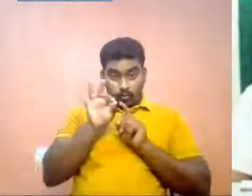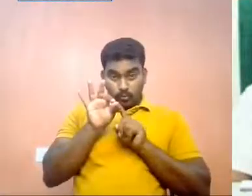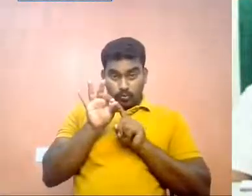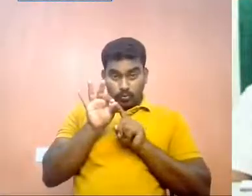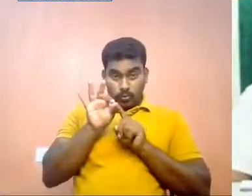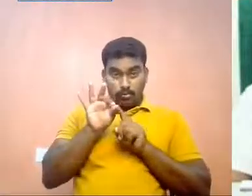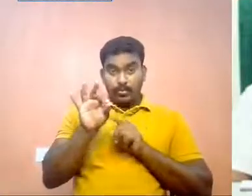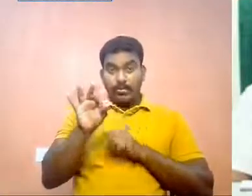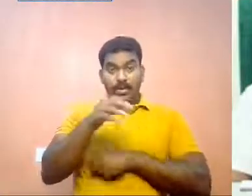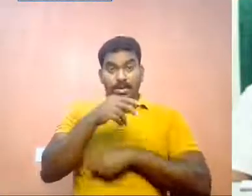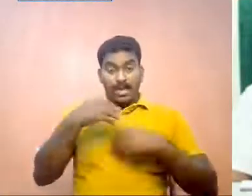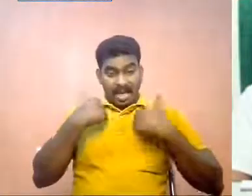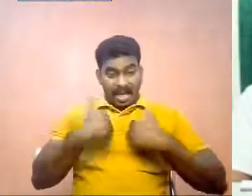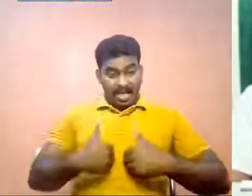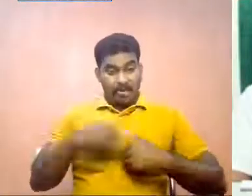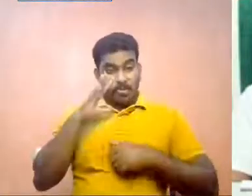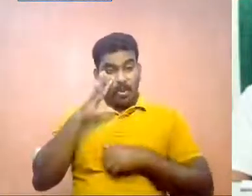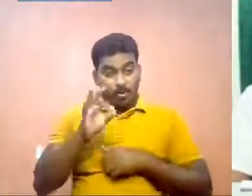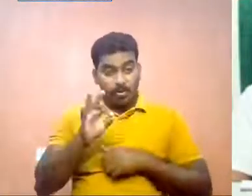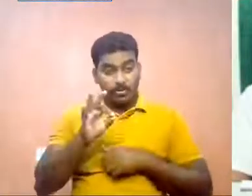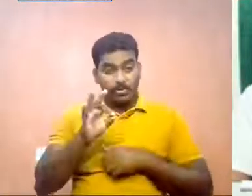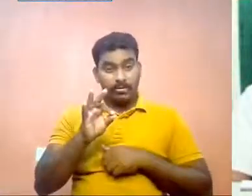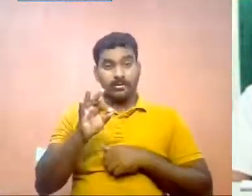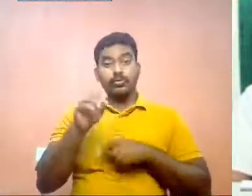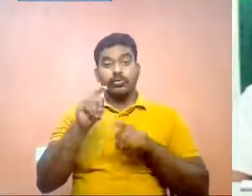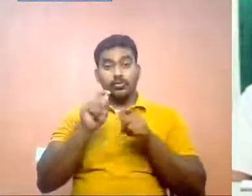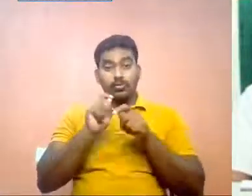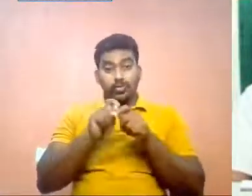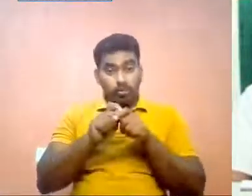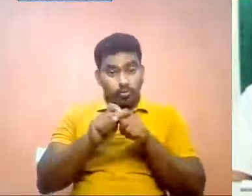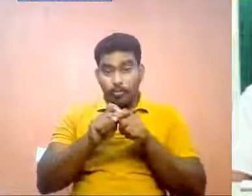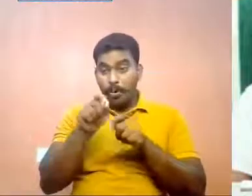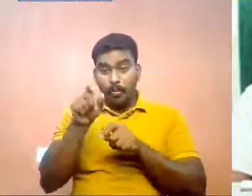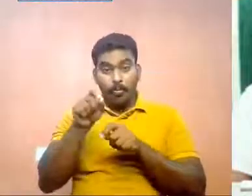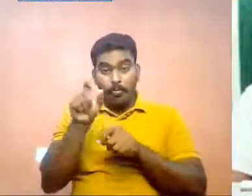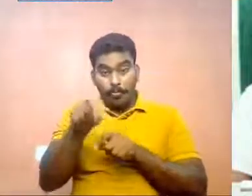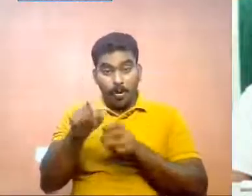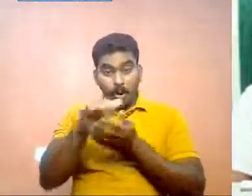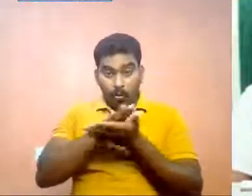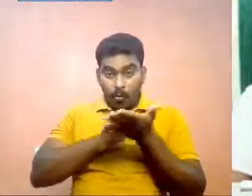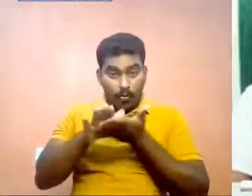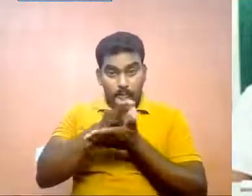ആരോഗ്യരംഗത്തെ ഒരു അടിയന്തര സാഹചര്യം പരിഗണിച്ച് ആ ഒഴിവുകൾ